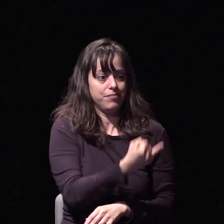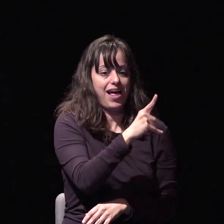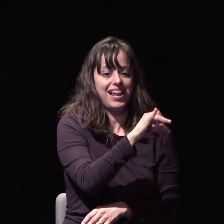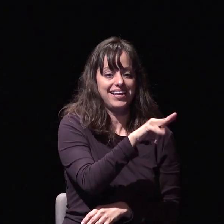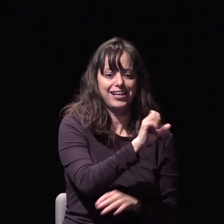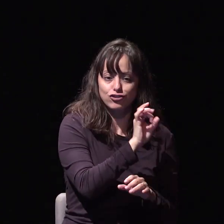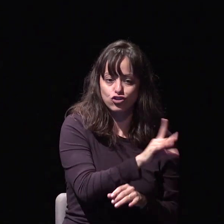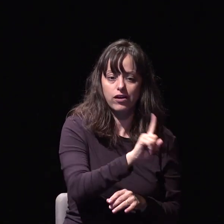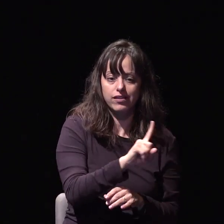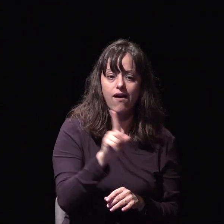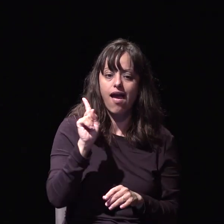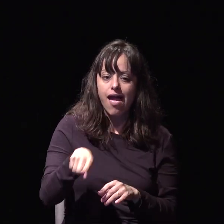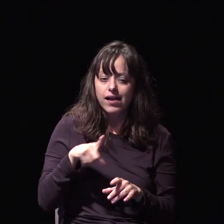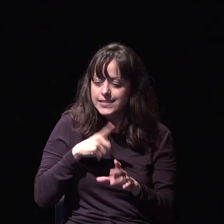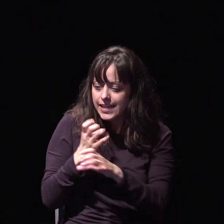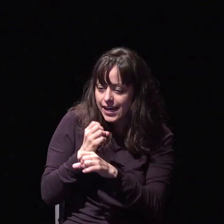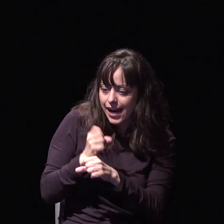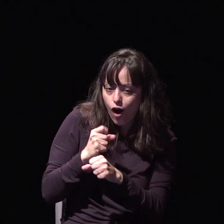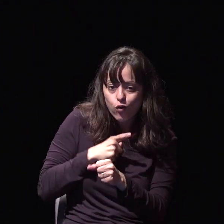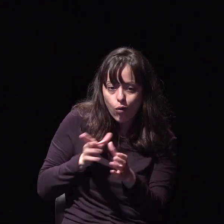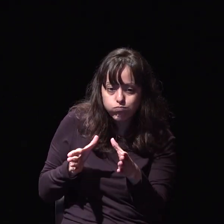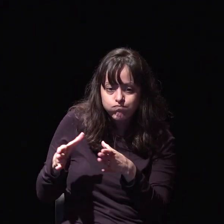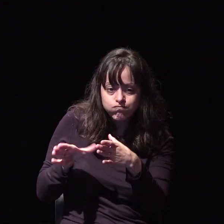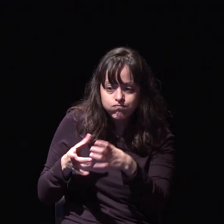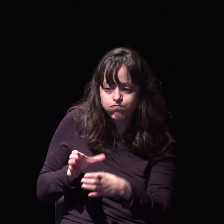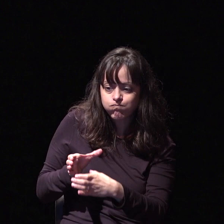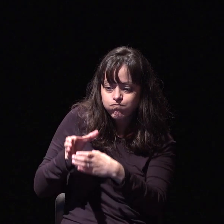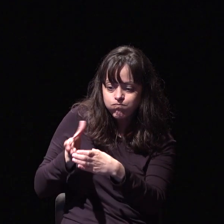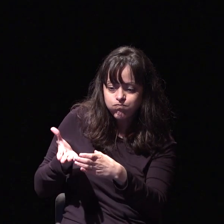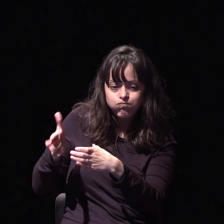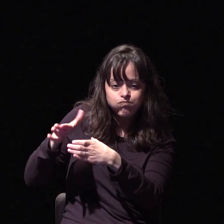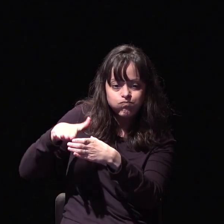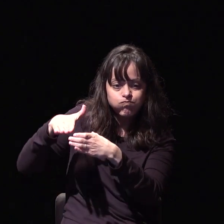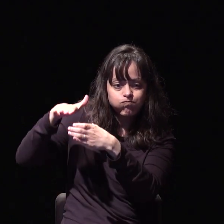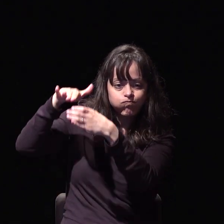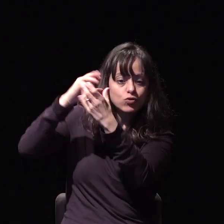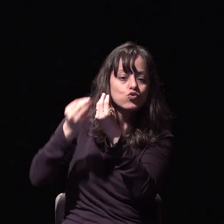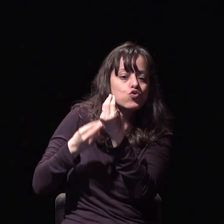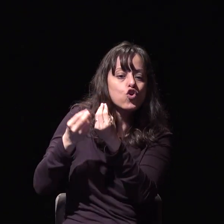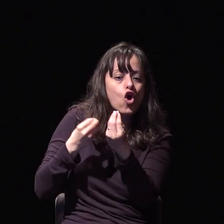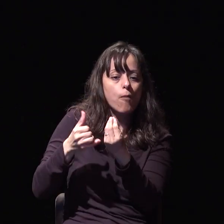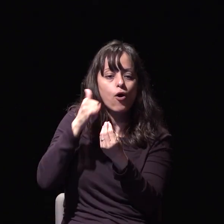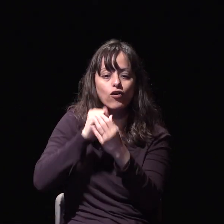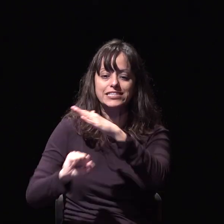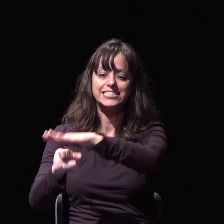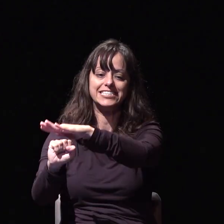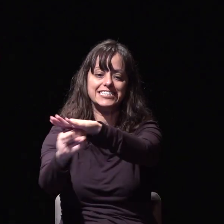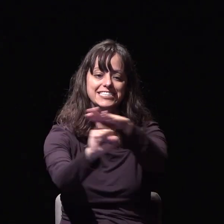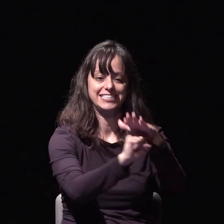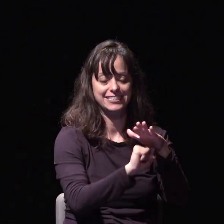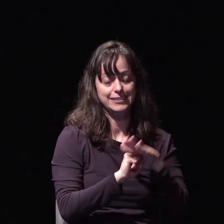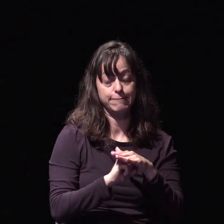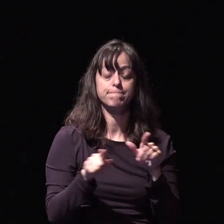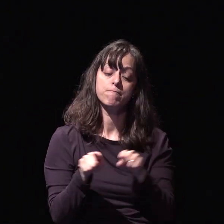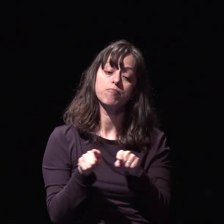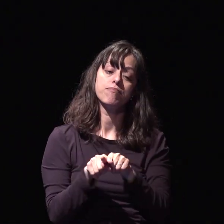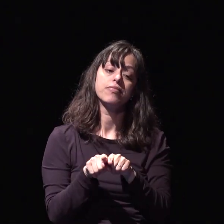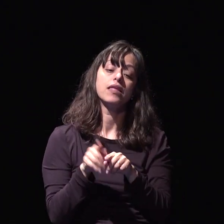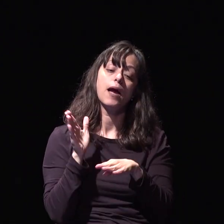cálculo deslumbrante. Bom, a partir disso, a gente conseguiu, então, com o apoio da Heloísa